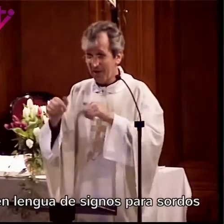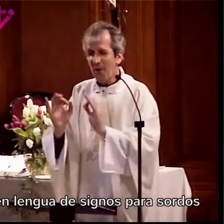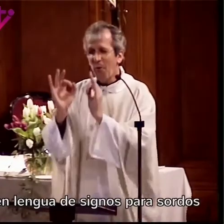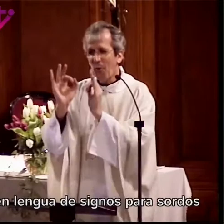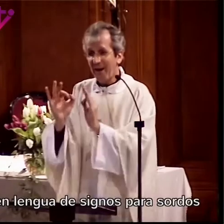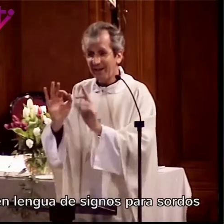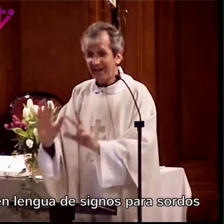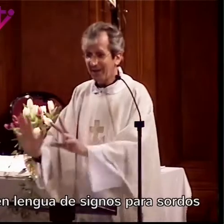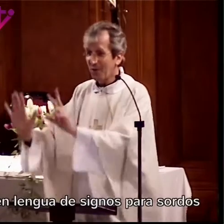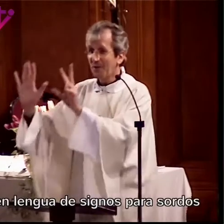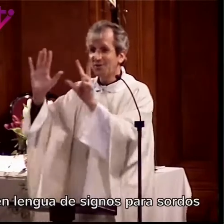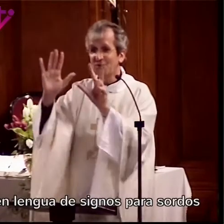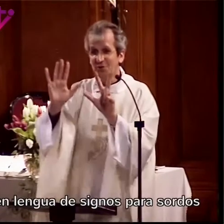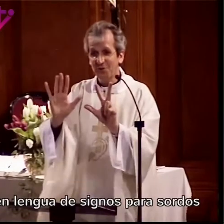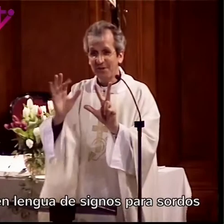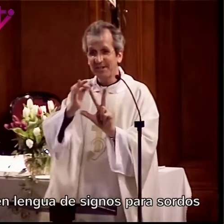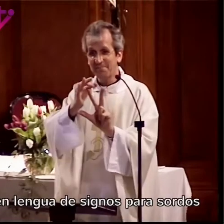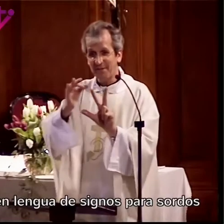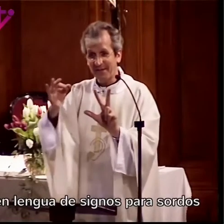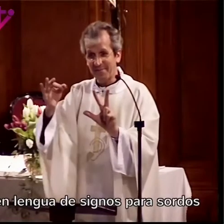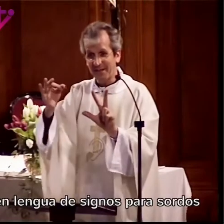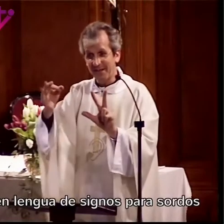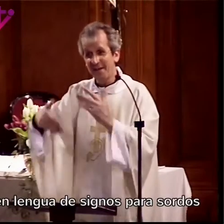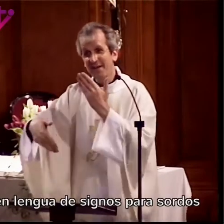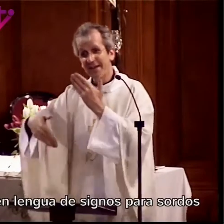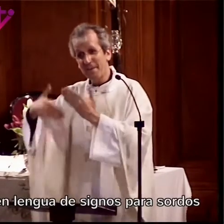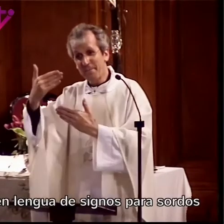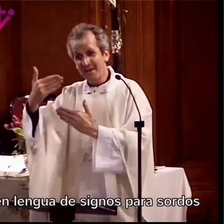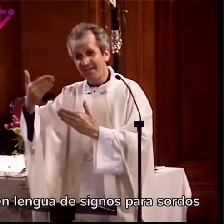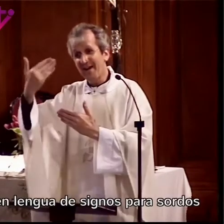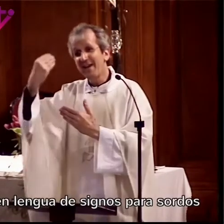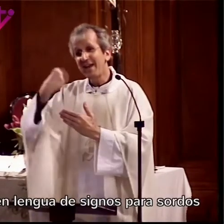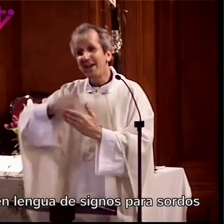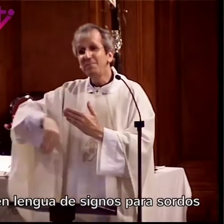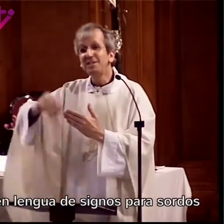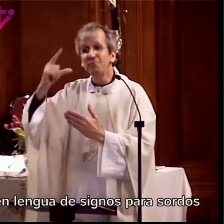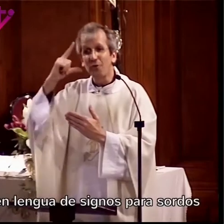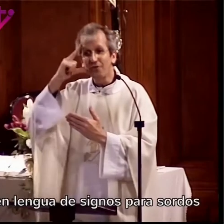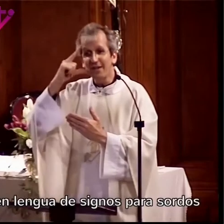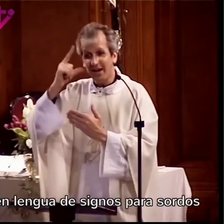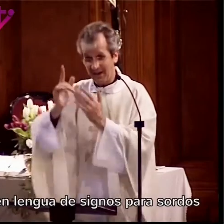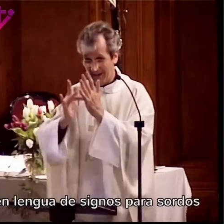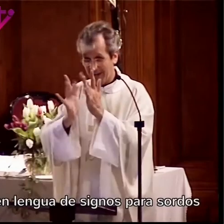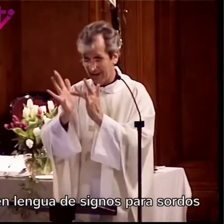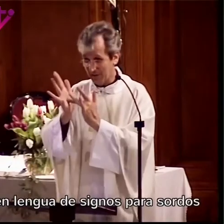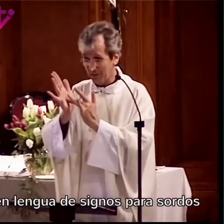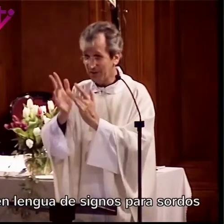cuadra con esos ocho días perfectamente. Empieza el mismo día en que Jesucristo